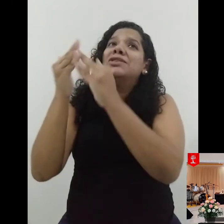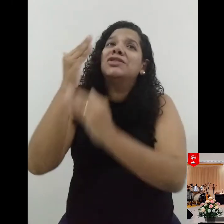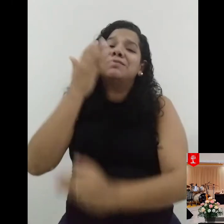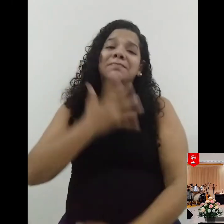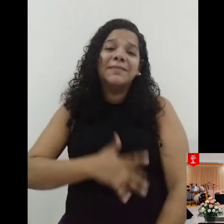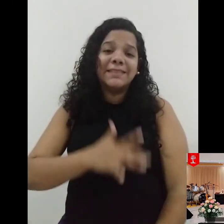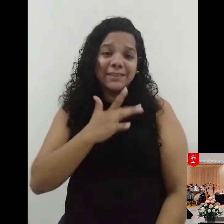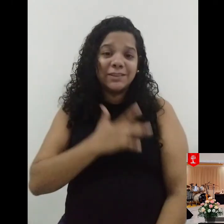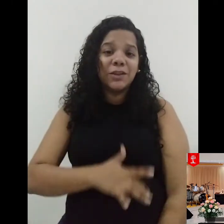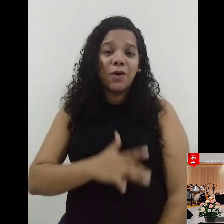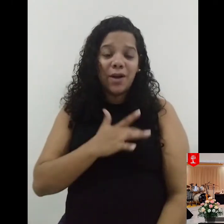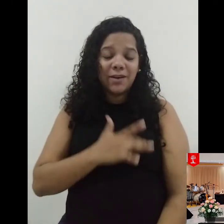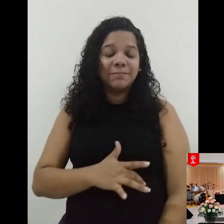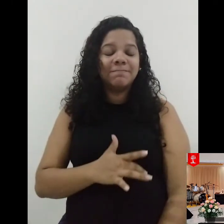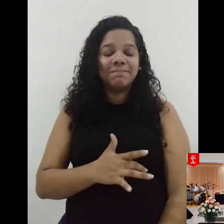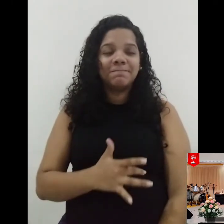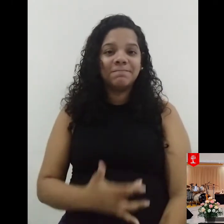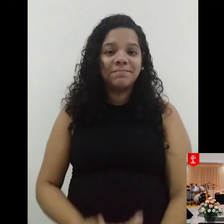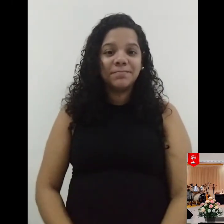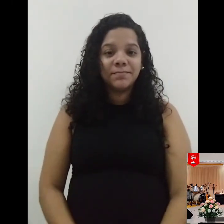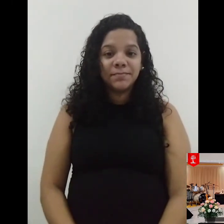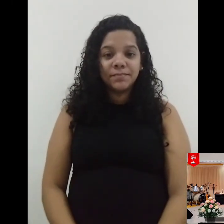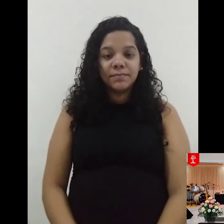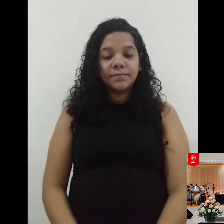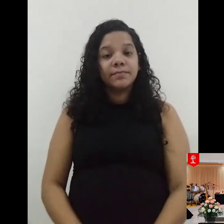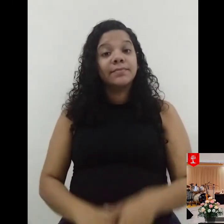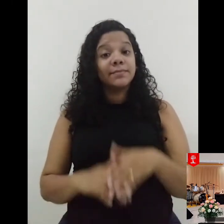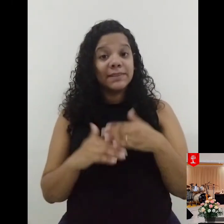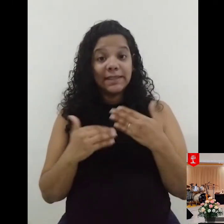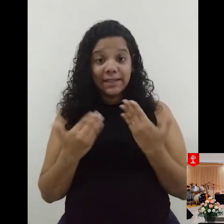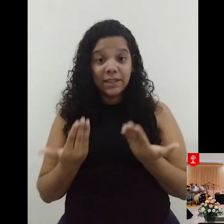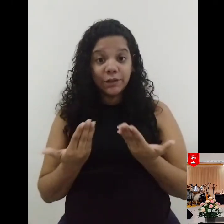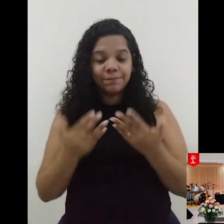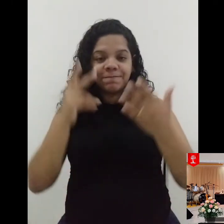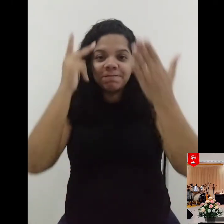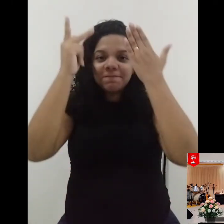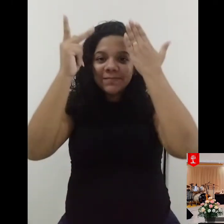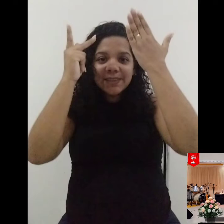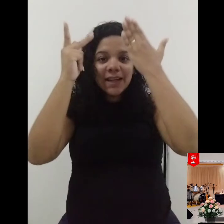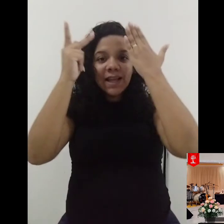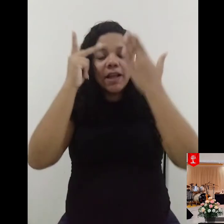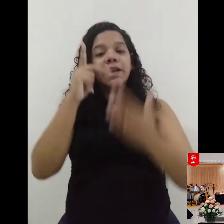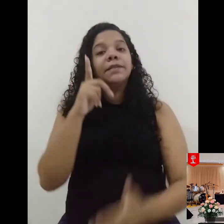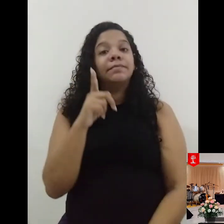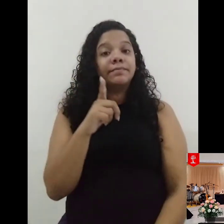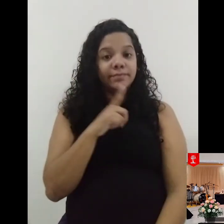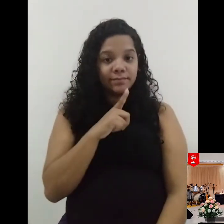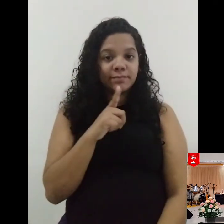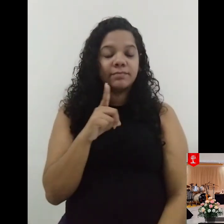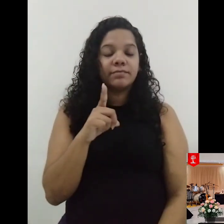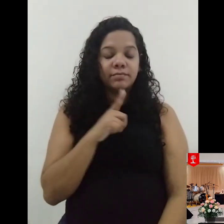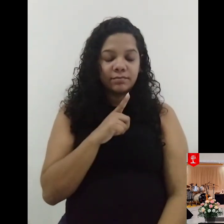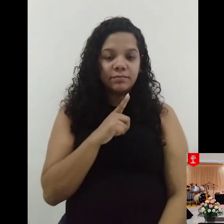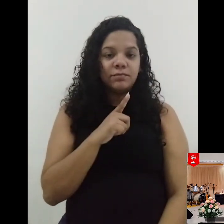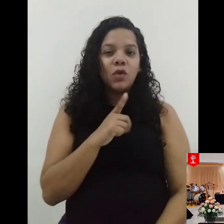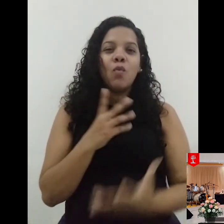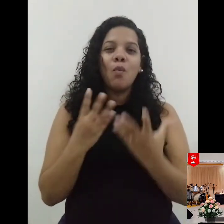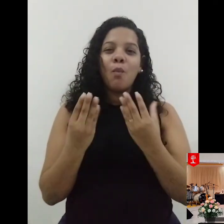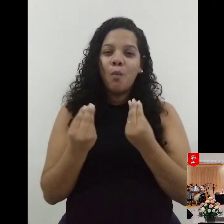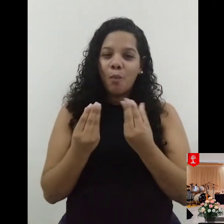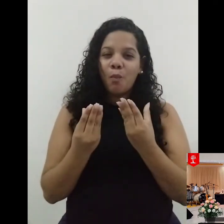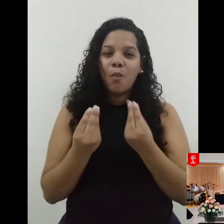E aí, talvez, uma lição bem lógica que devemos extrair é